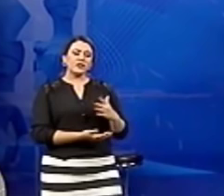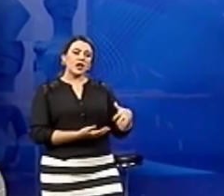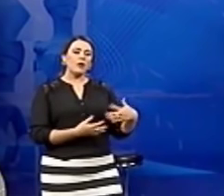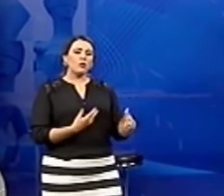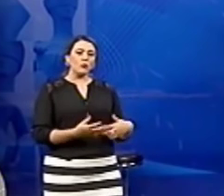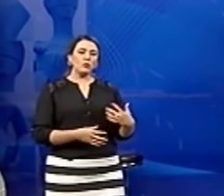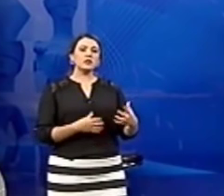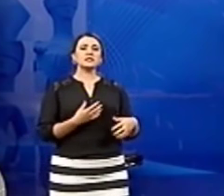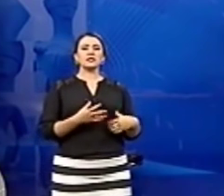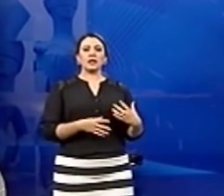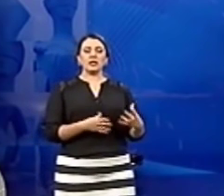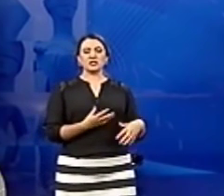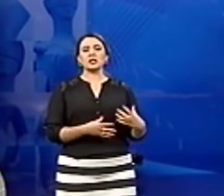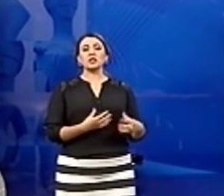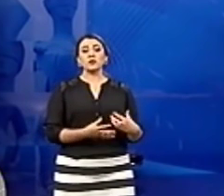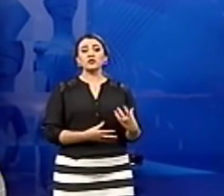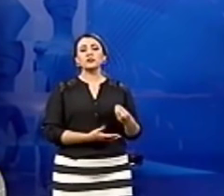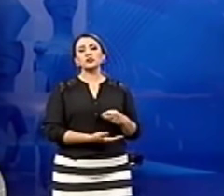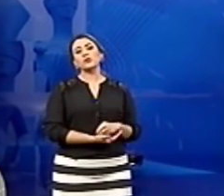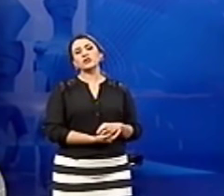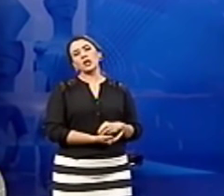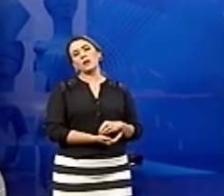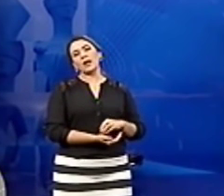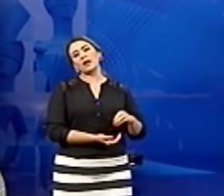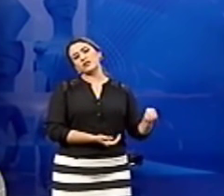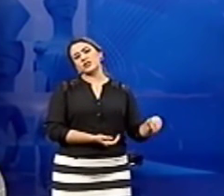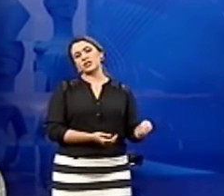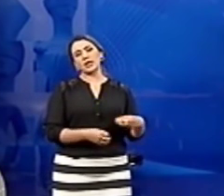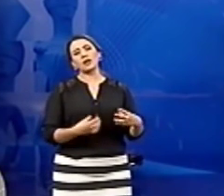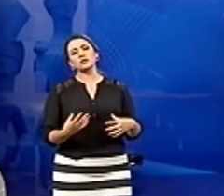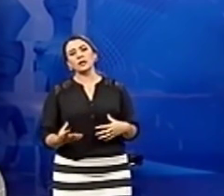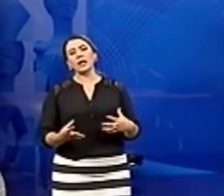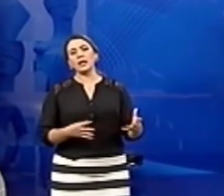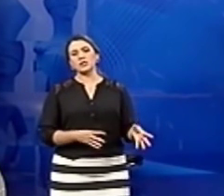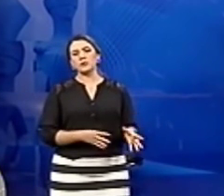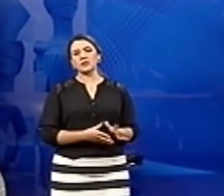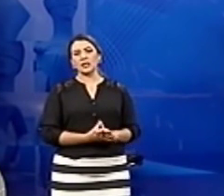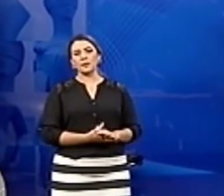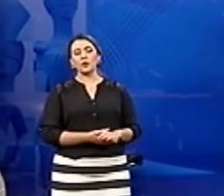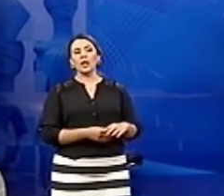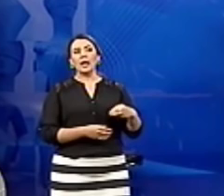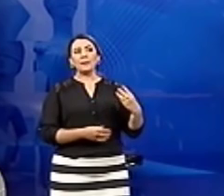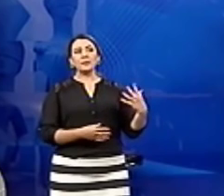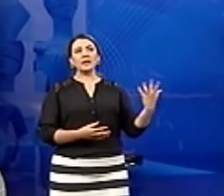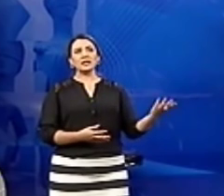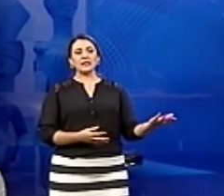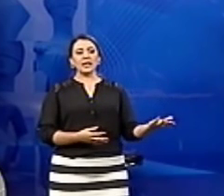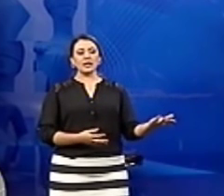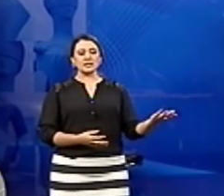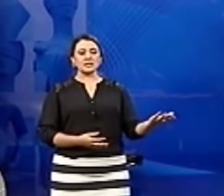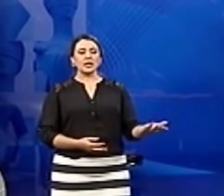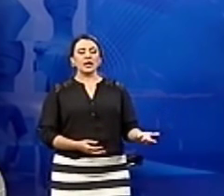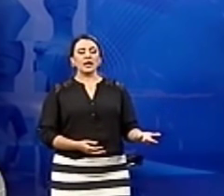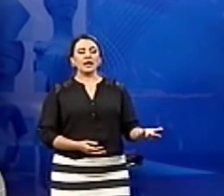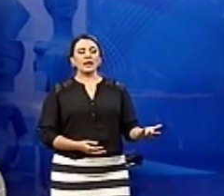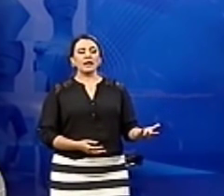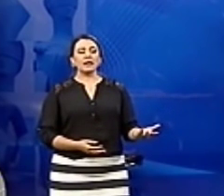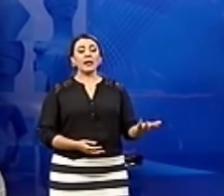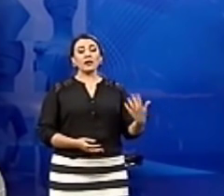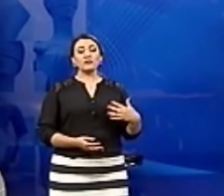que já algumas legislações discutiam a garantia de cargas horárias, por exemplo. A primeira delas